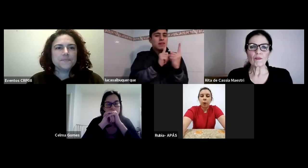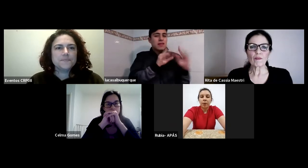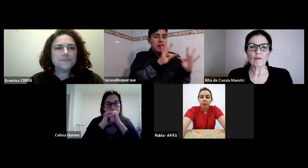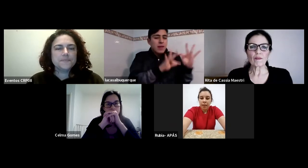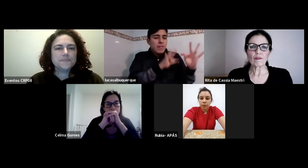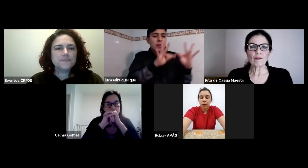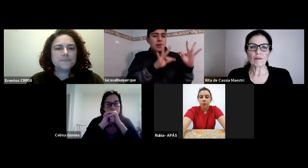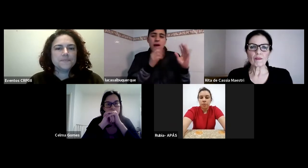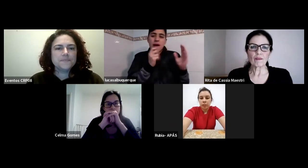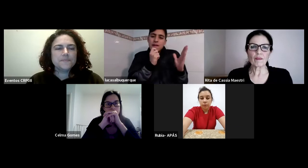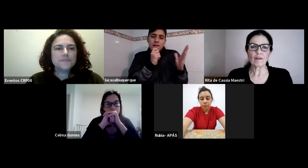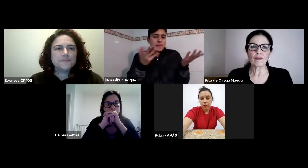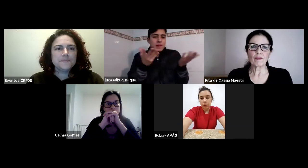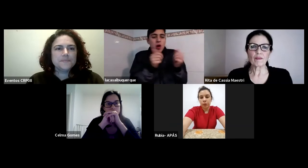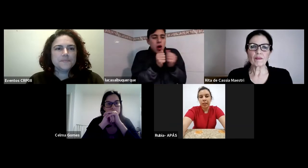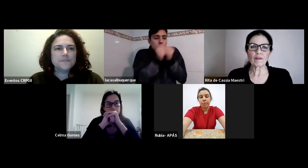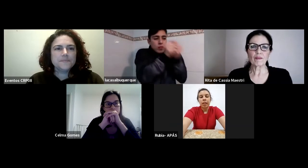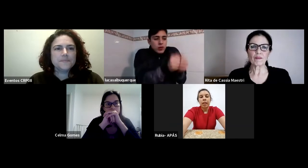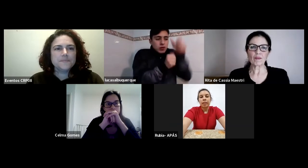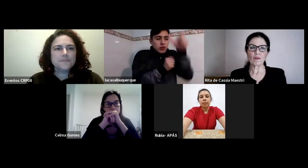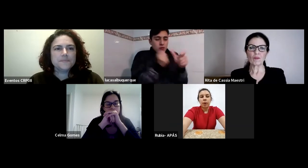algum acompanhamento, né, com um profissional de psicologia. Então, é